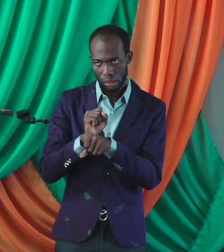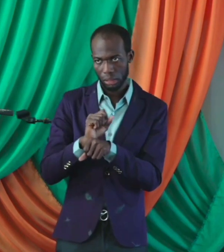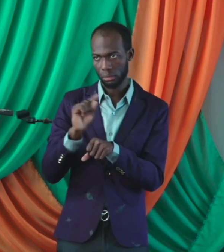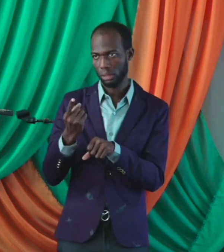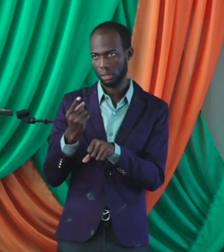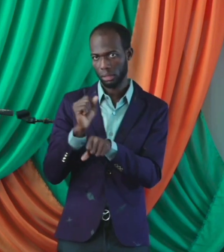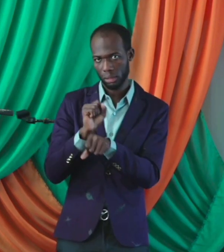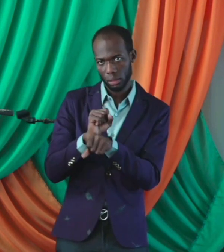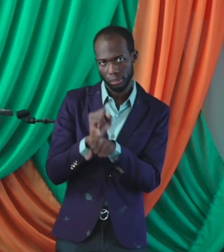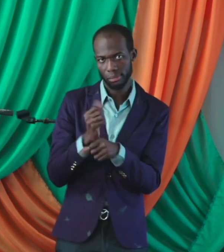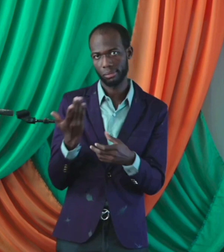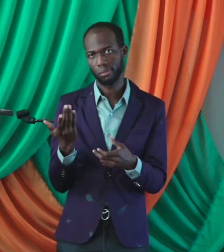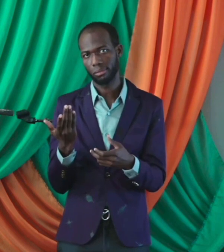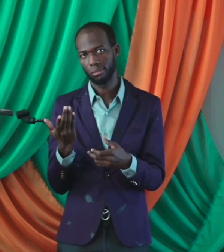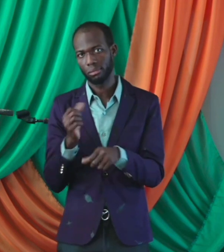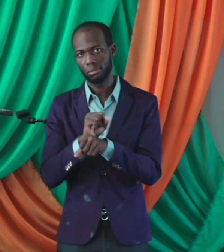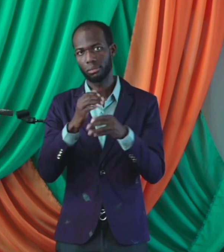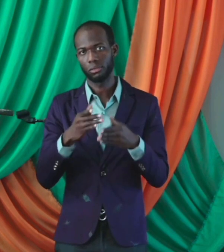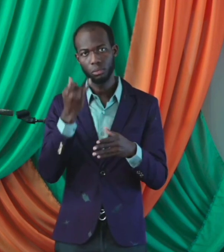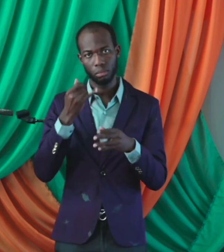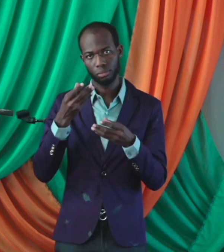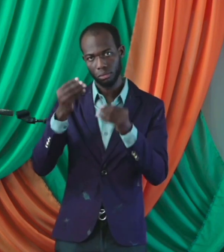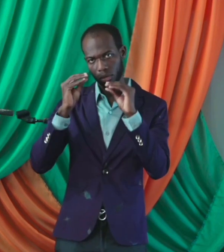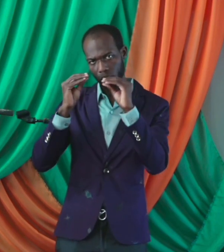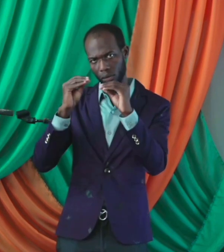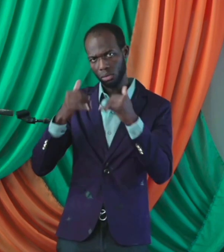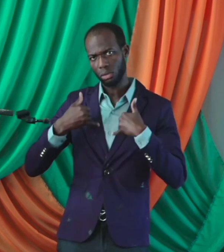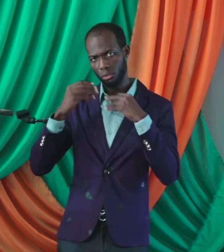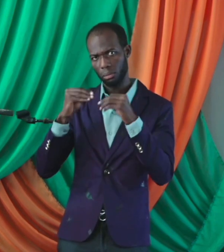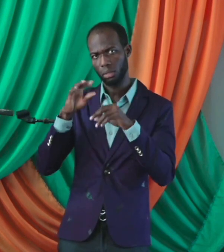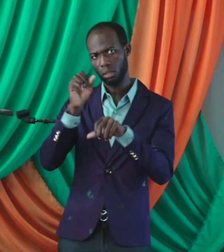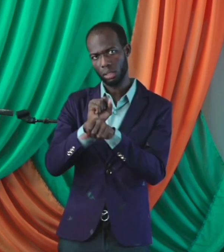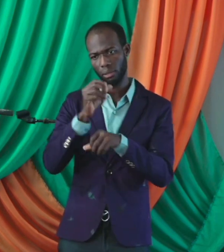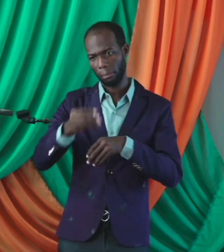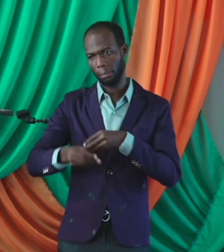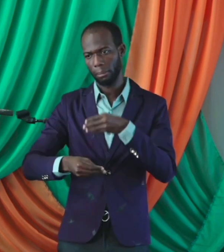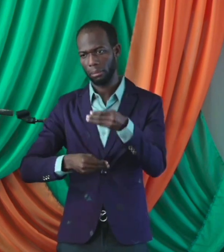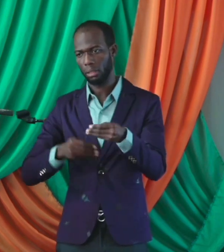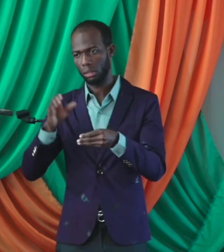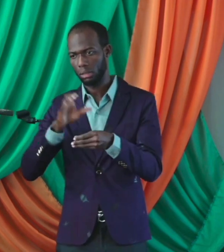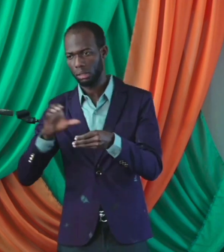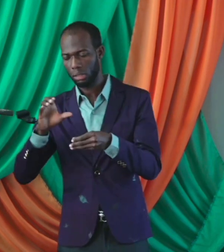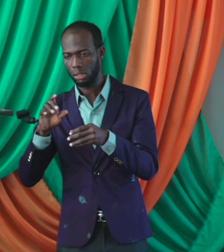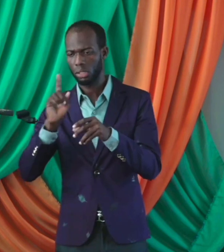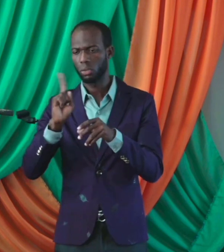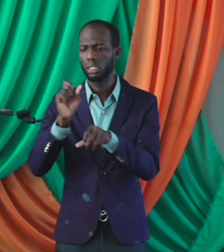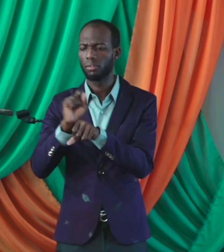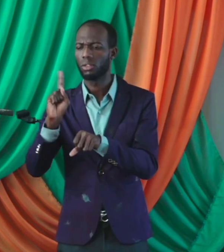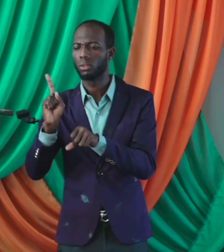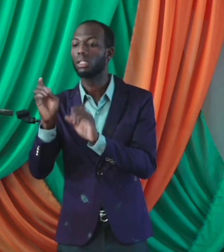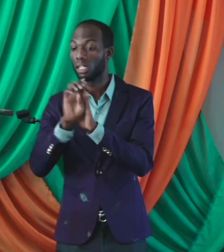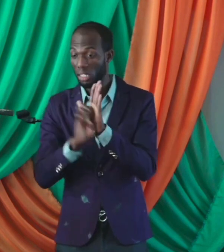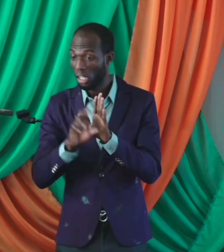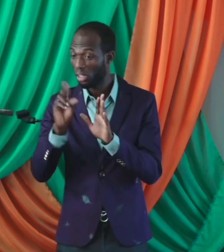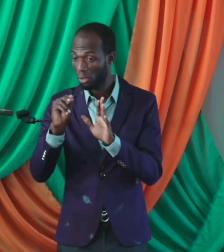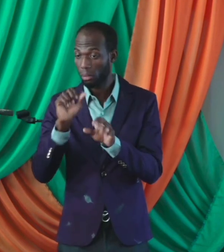emploi égoïste, c'est monde qui travaille pour compte par eux. Donc, l'offre, mon jeune, c'est pas mal le job pour la chercher ou un emploi dans l'État ou dans l'ONG, non?